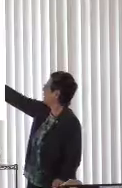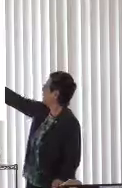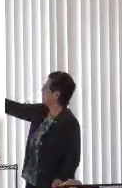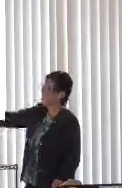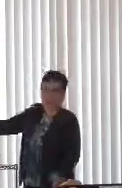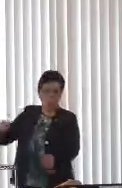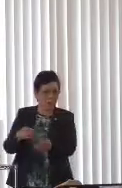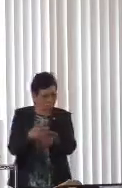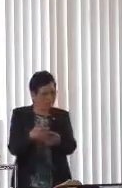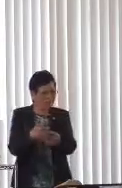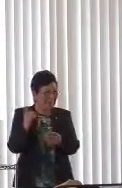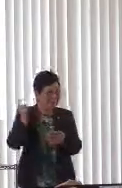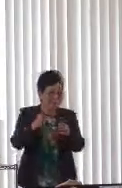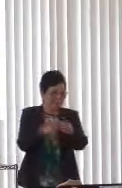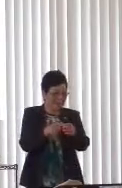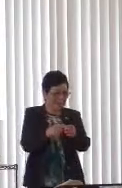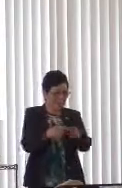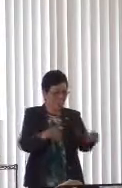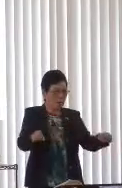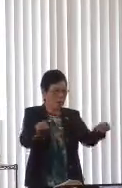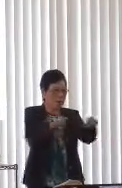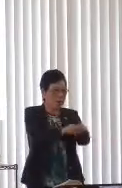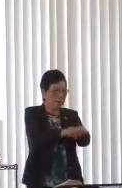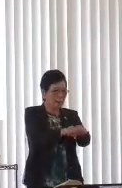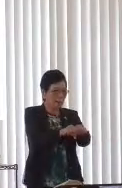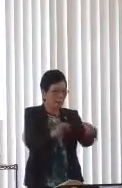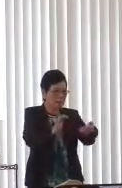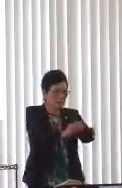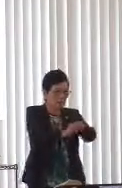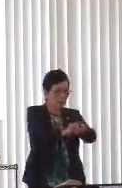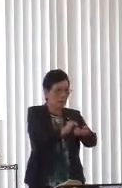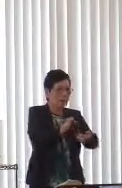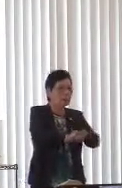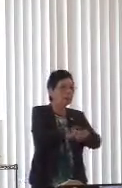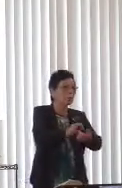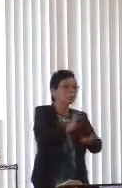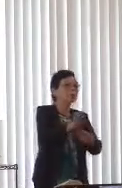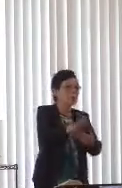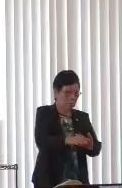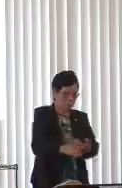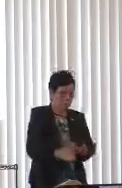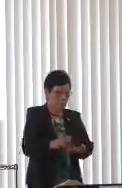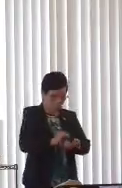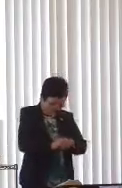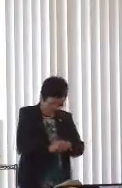ども、これセットで持ってなきゃいけない。セットで、